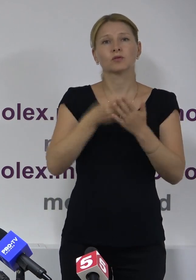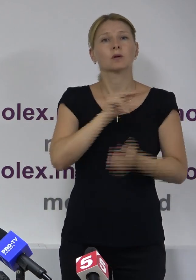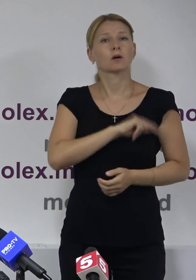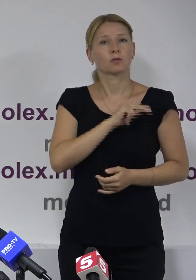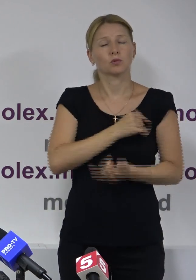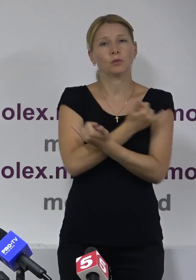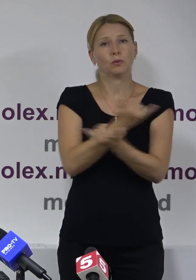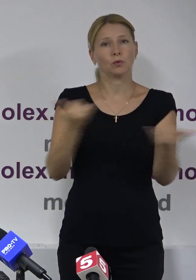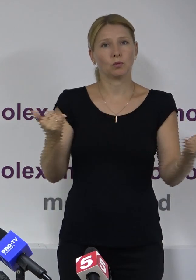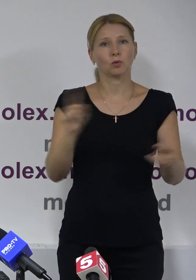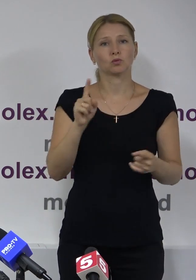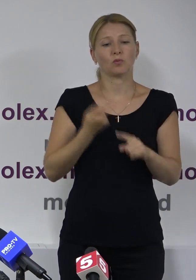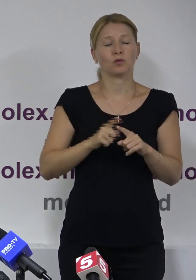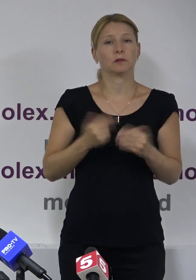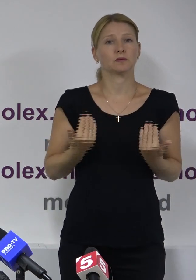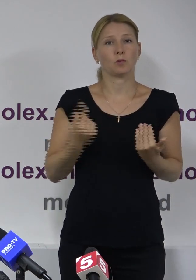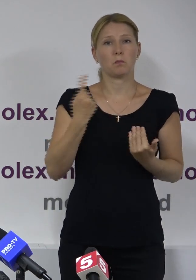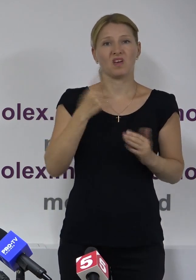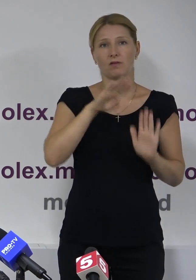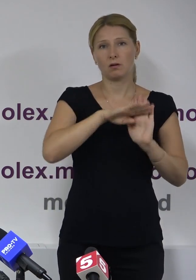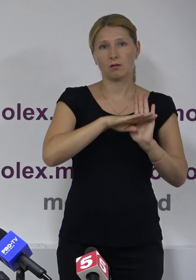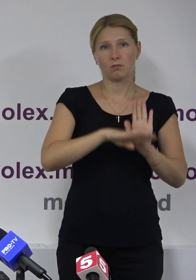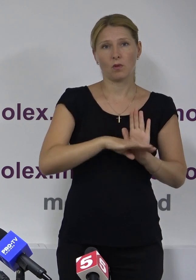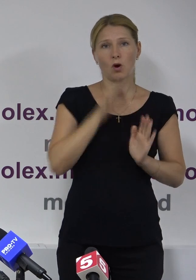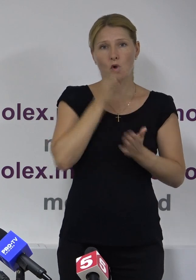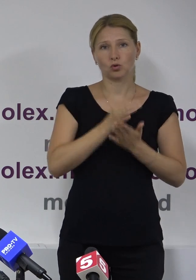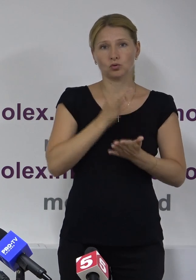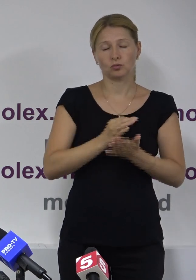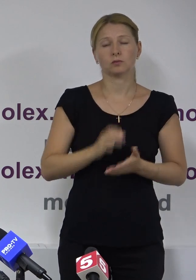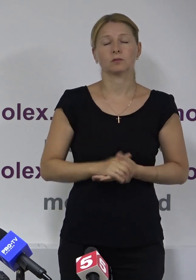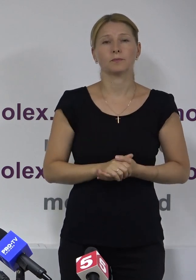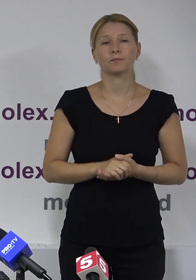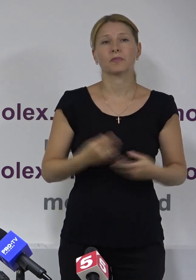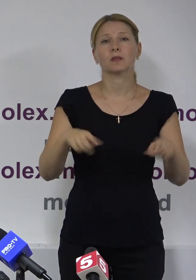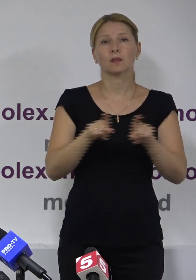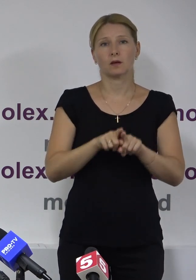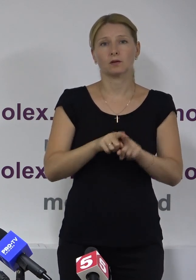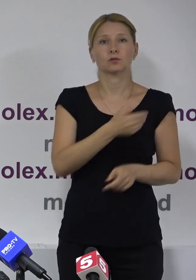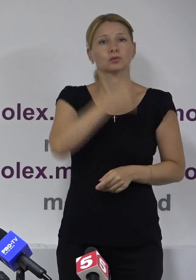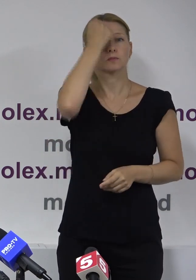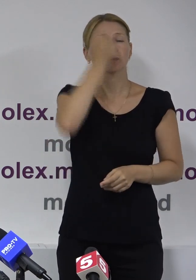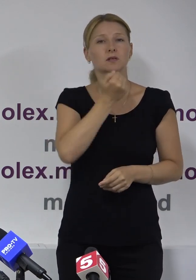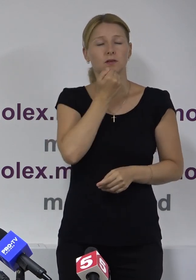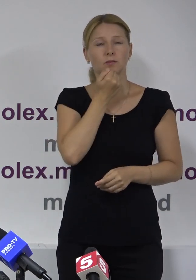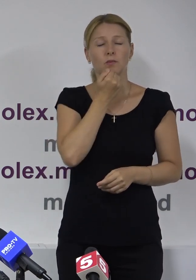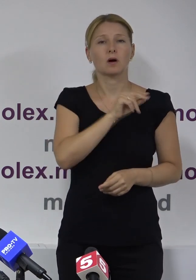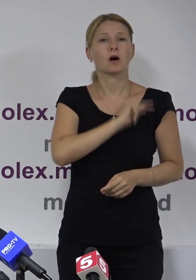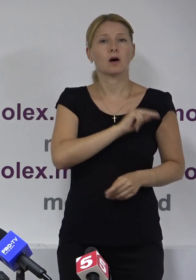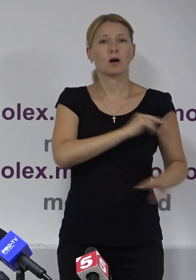inclusiv pentru acest prim raport pe care îl vom prezenta astăzi. Totodată vreau să mulțumesc